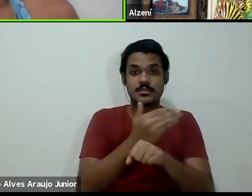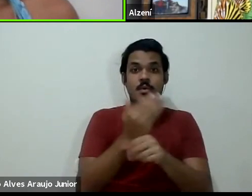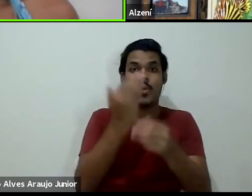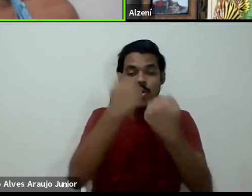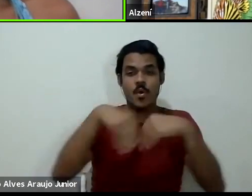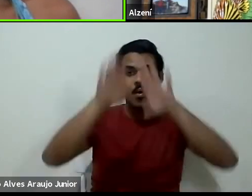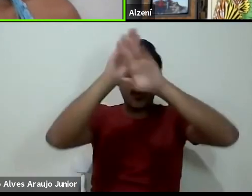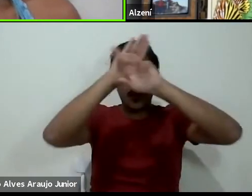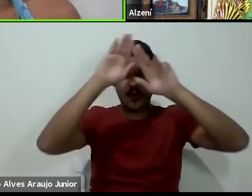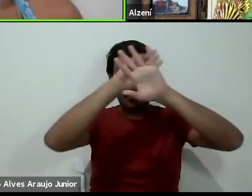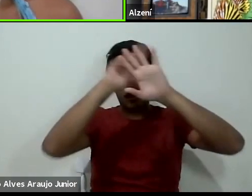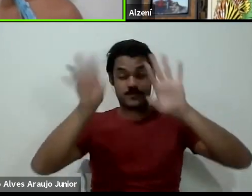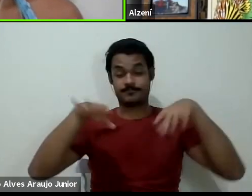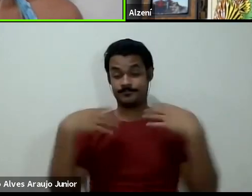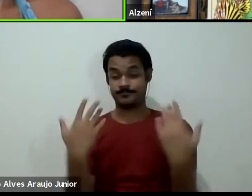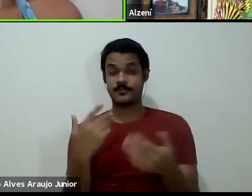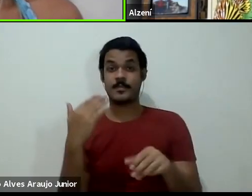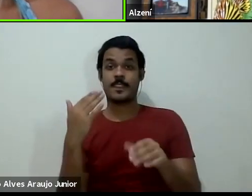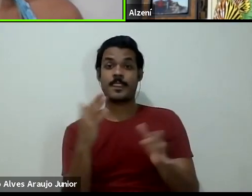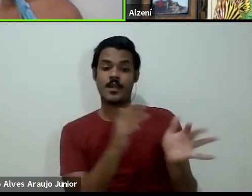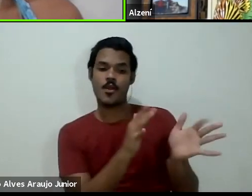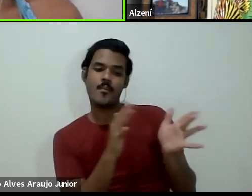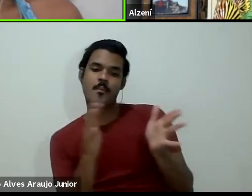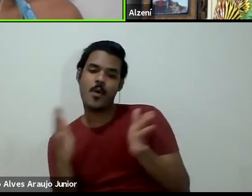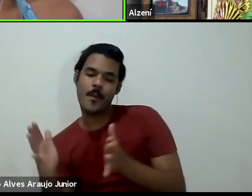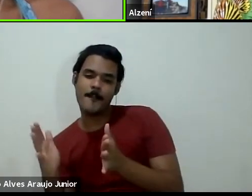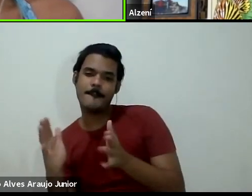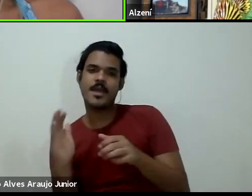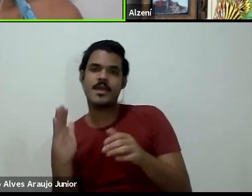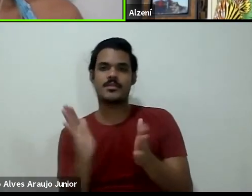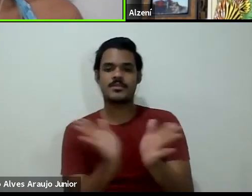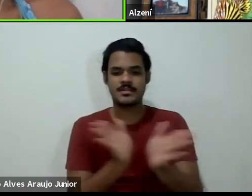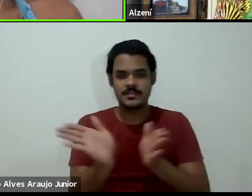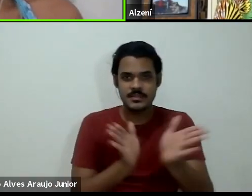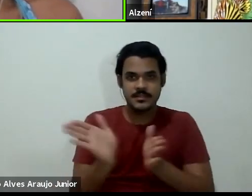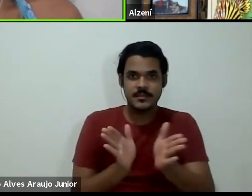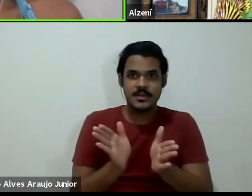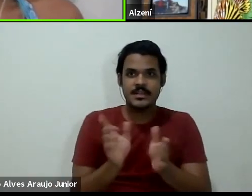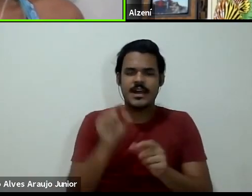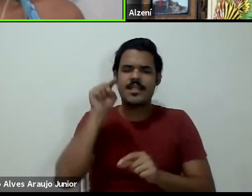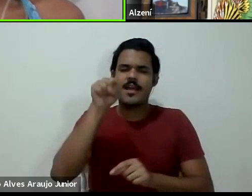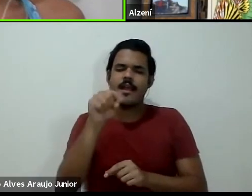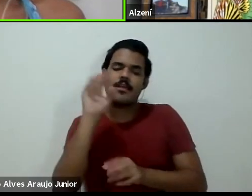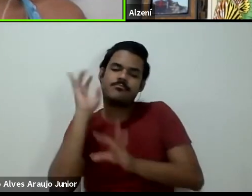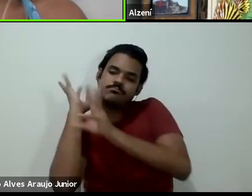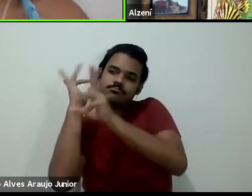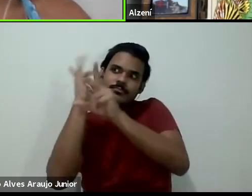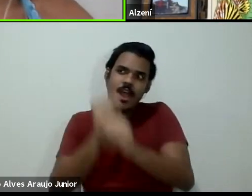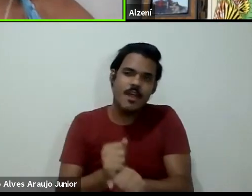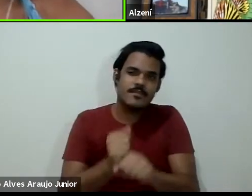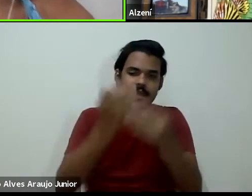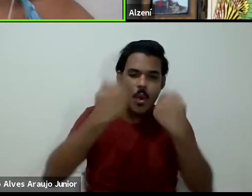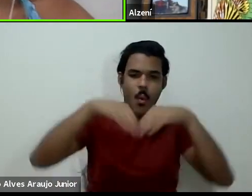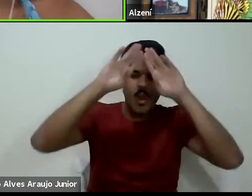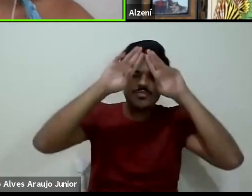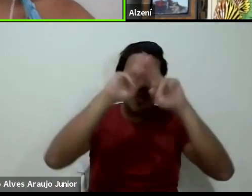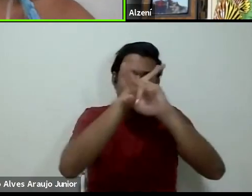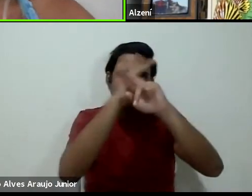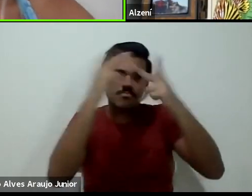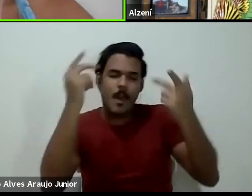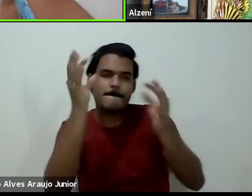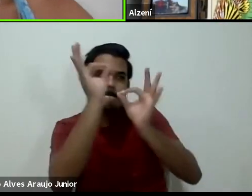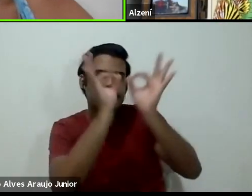de acessibilidade, foi revisora das descrições dos orixás. Alzeni